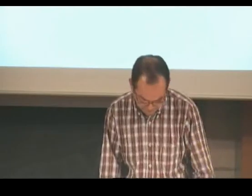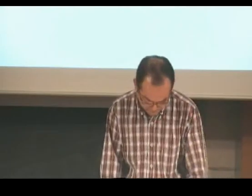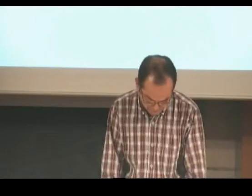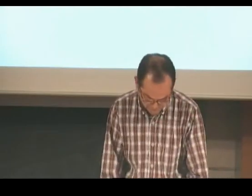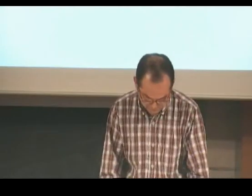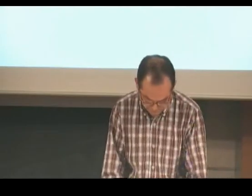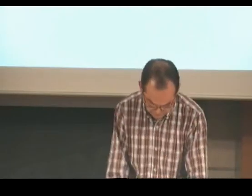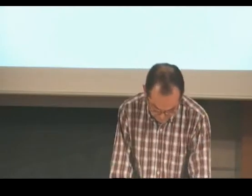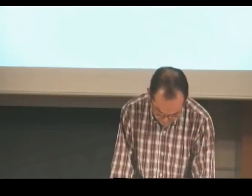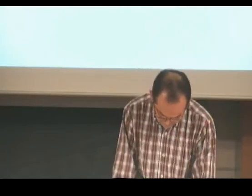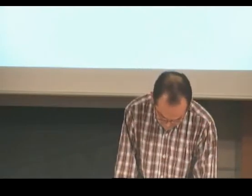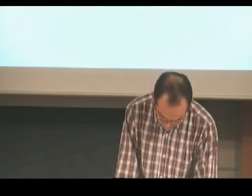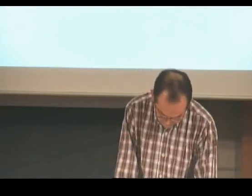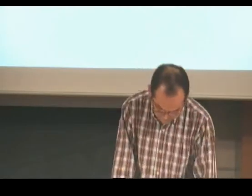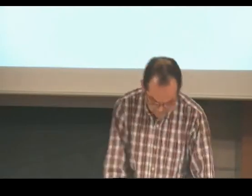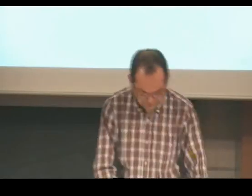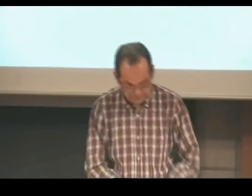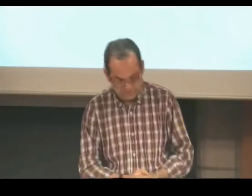informació dels participants.